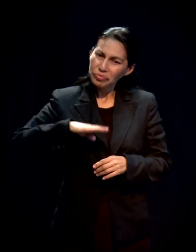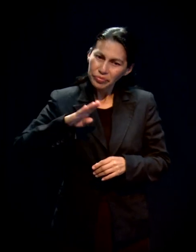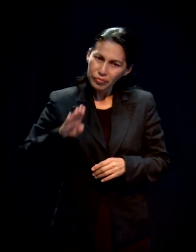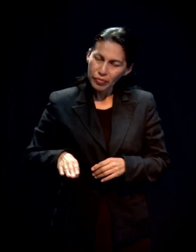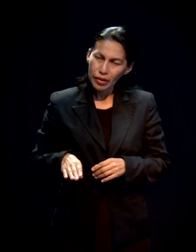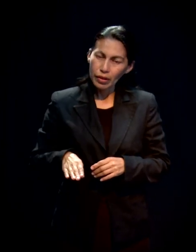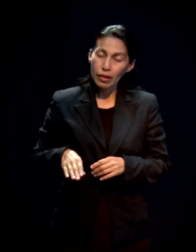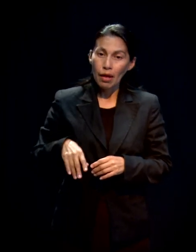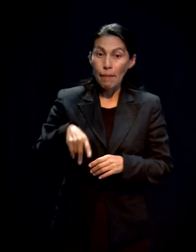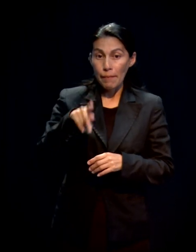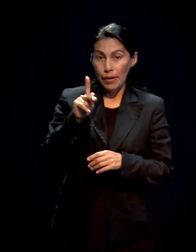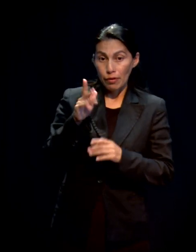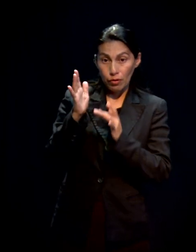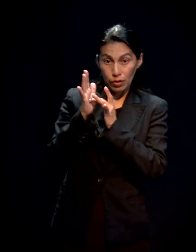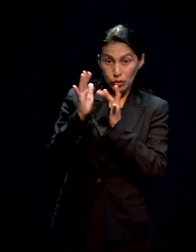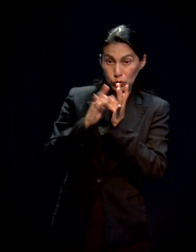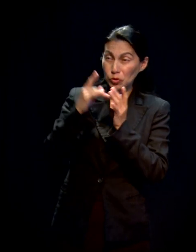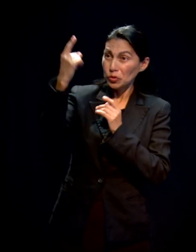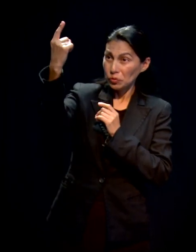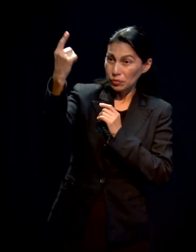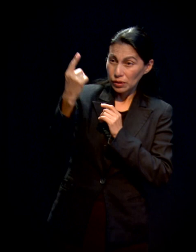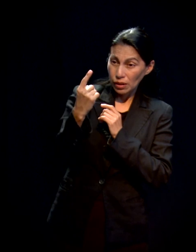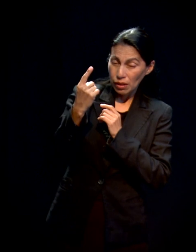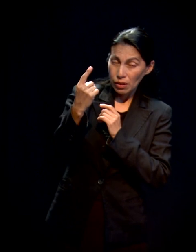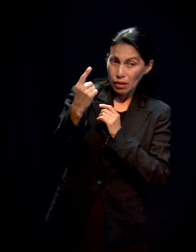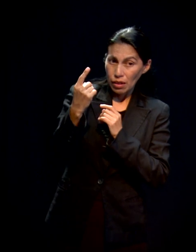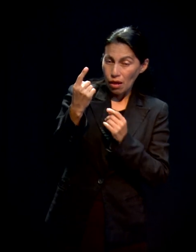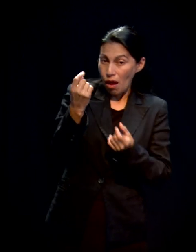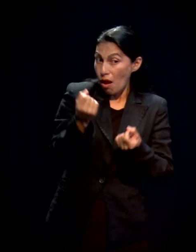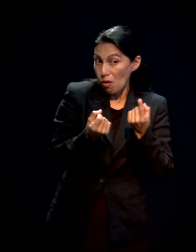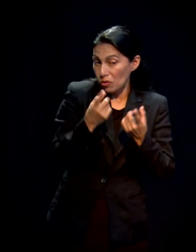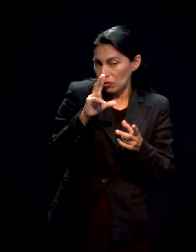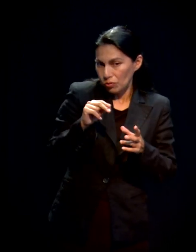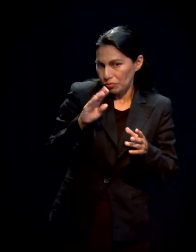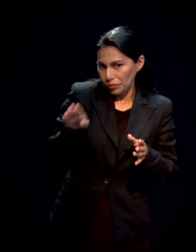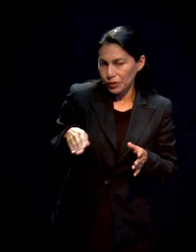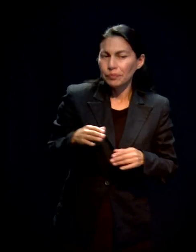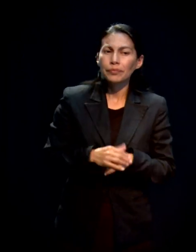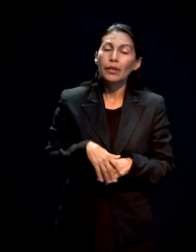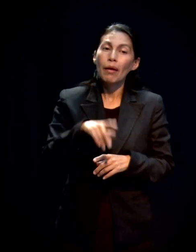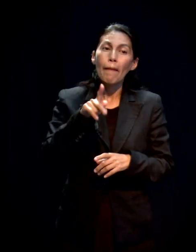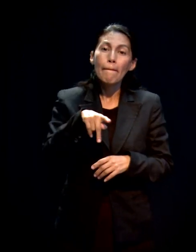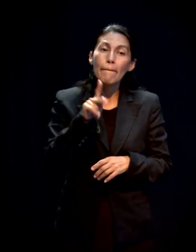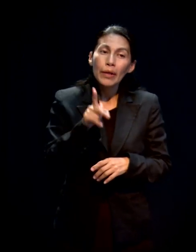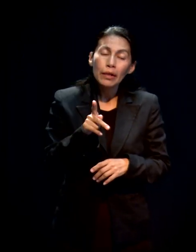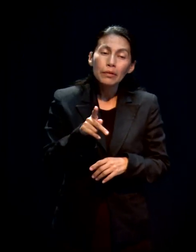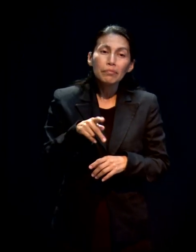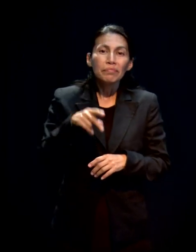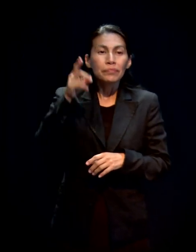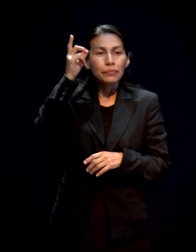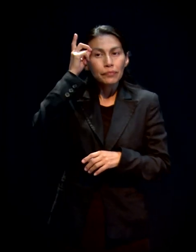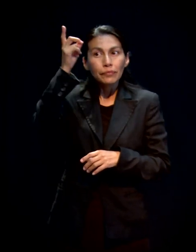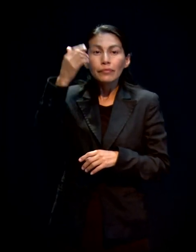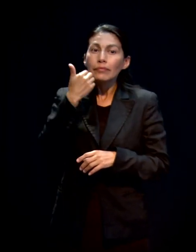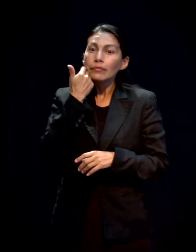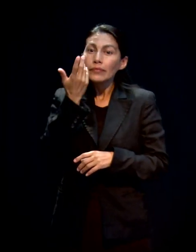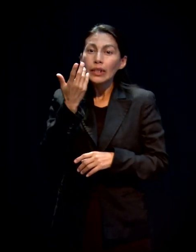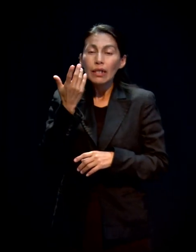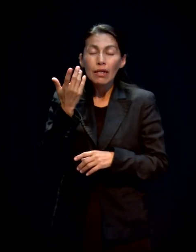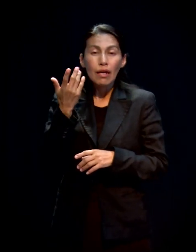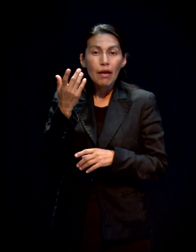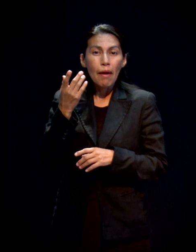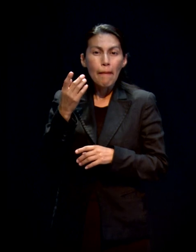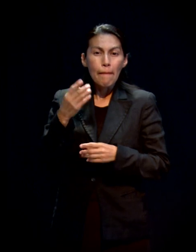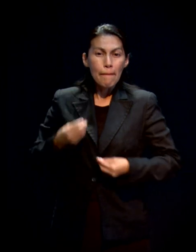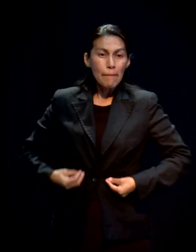entonces la esperanza es que tengamos ese más grande milagro que dios quiere otorgar